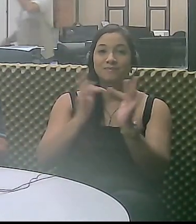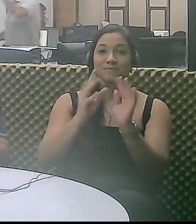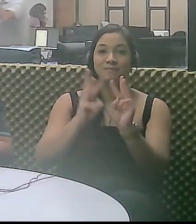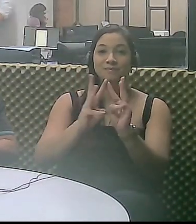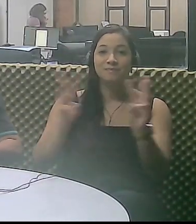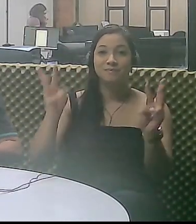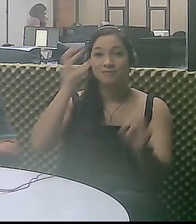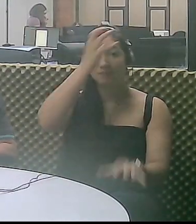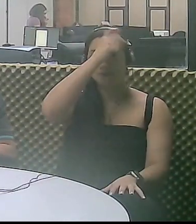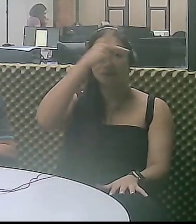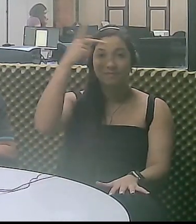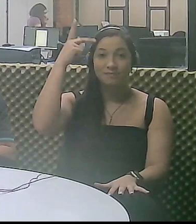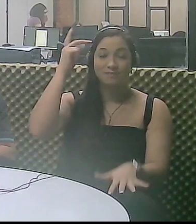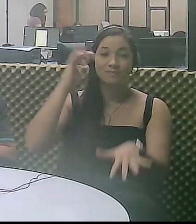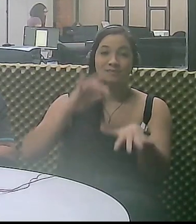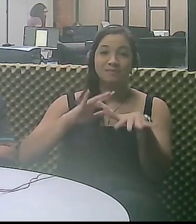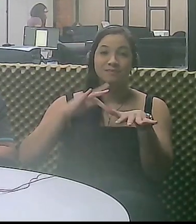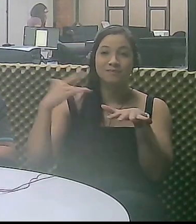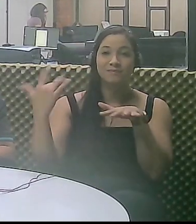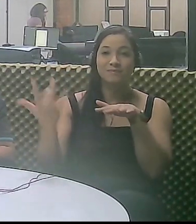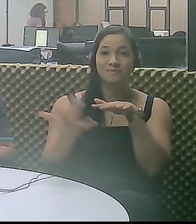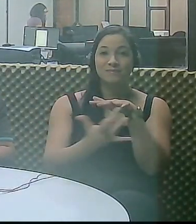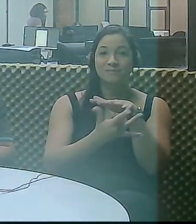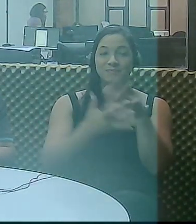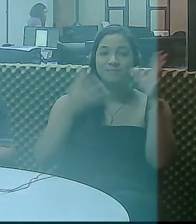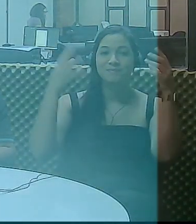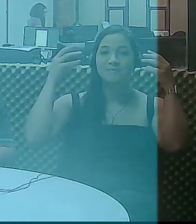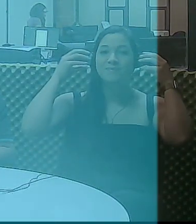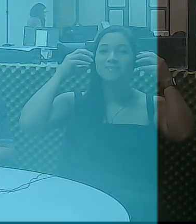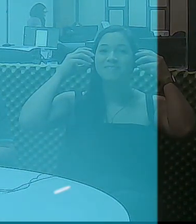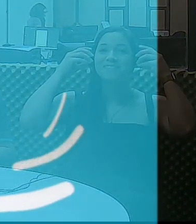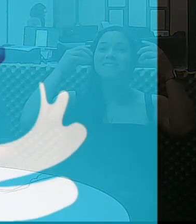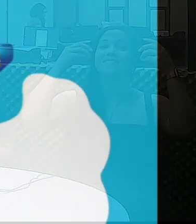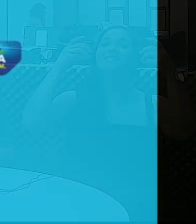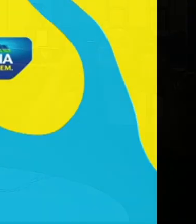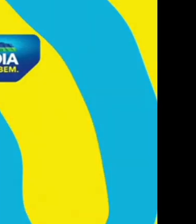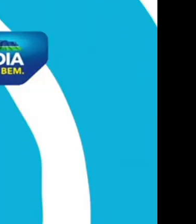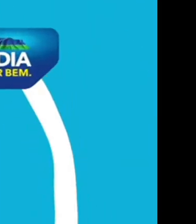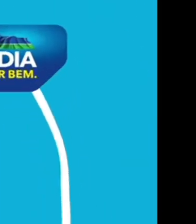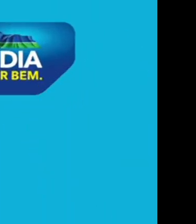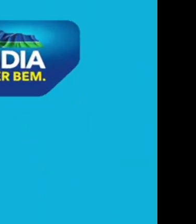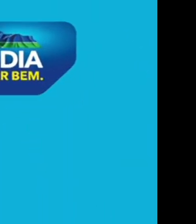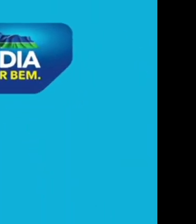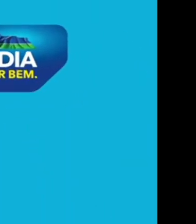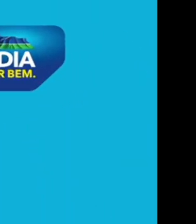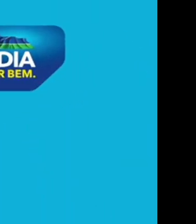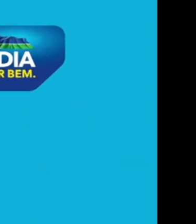Continue conosco no portal da Prefeitura e nas redes sociais.